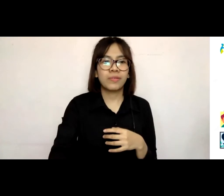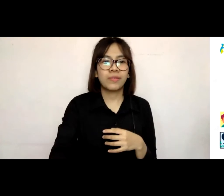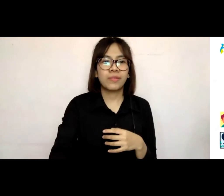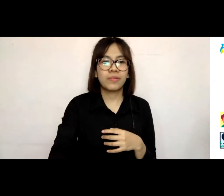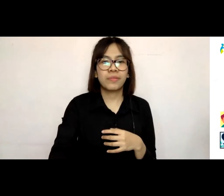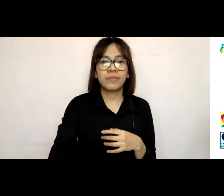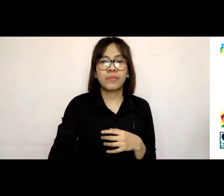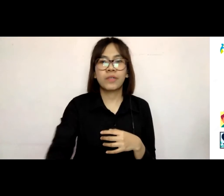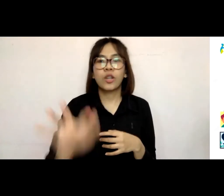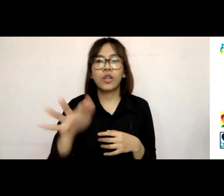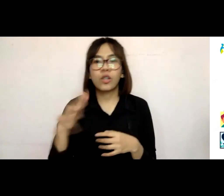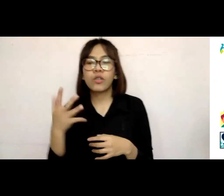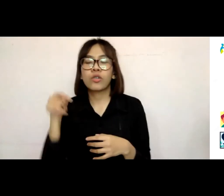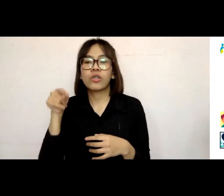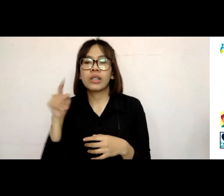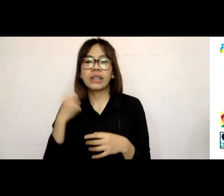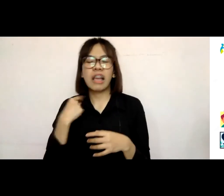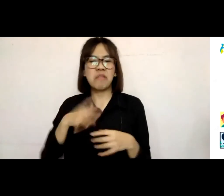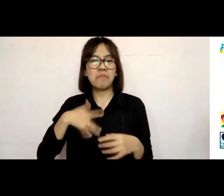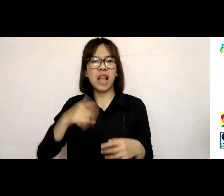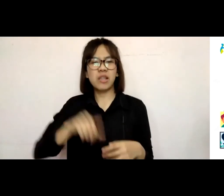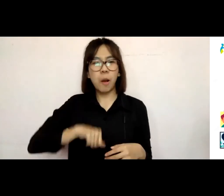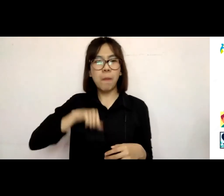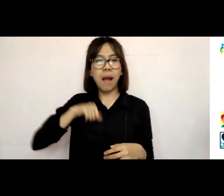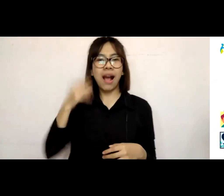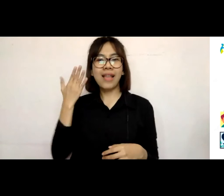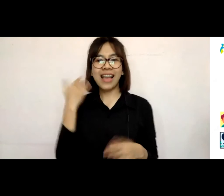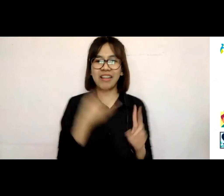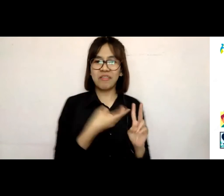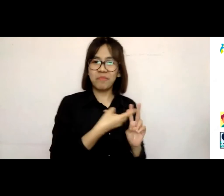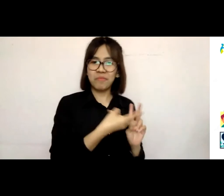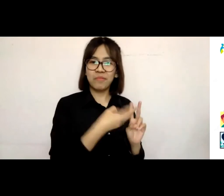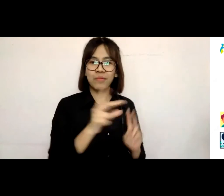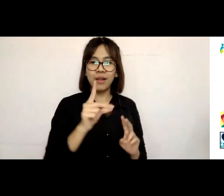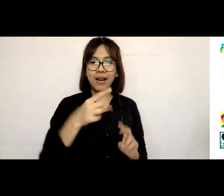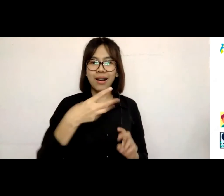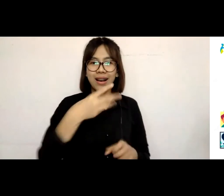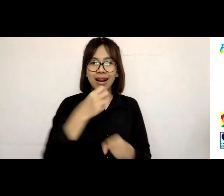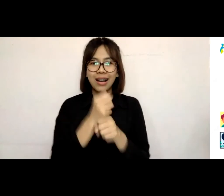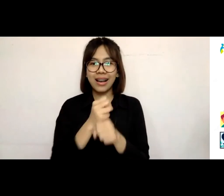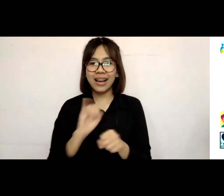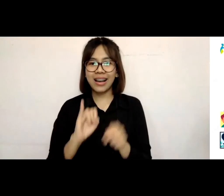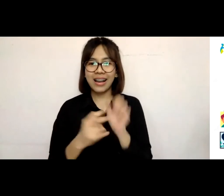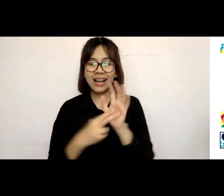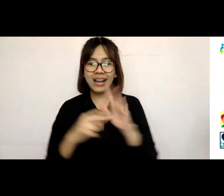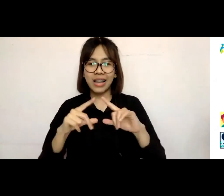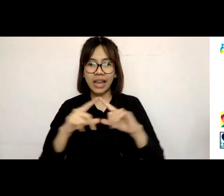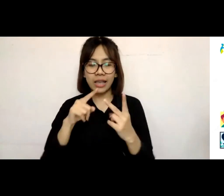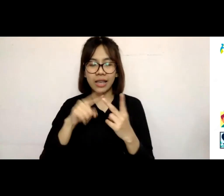sekolah SD yang ada di Cianjur, sebenarnya hanya berapa persen yang kepala sekolah